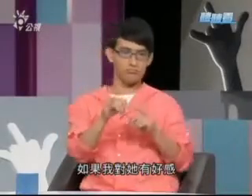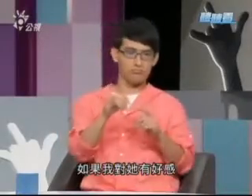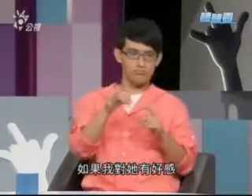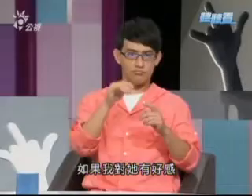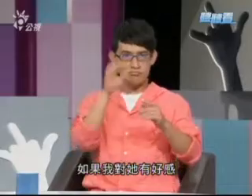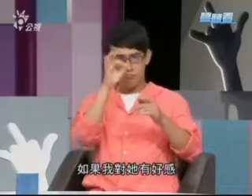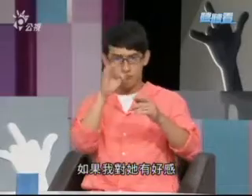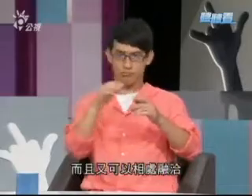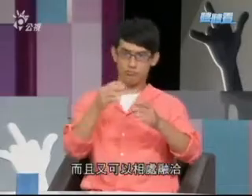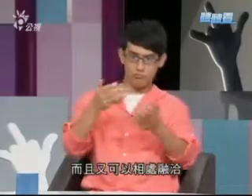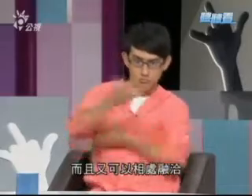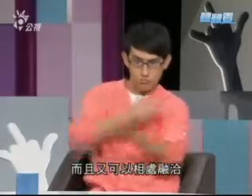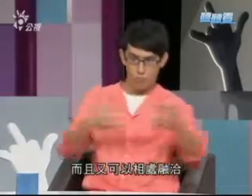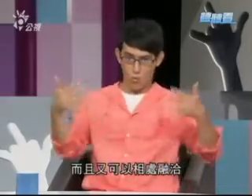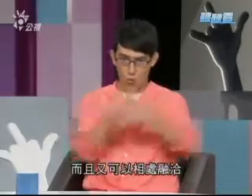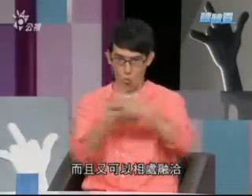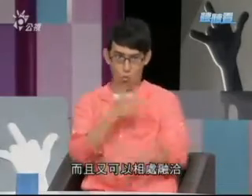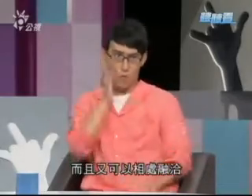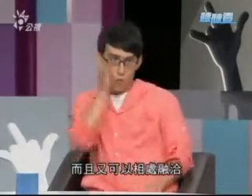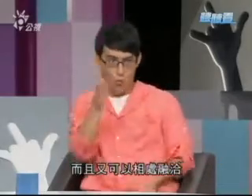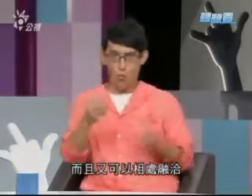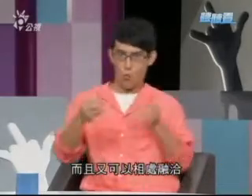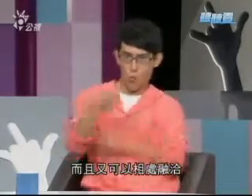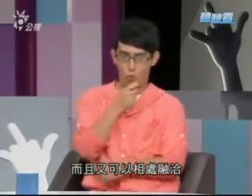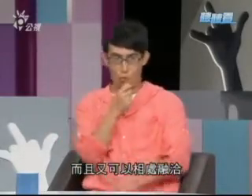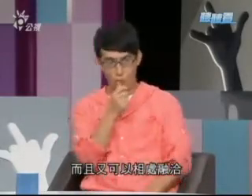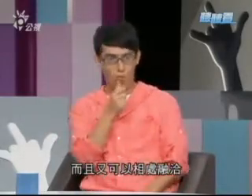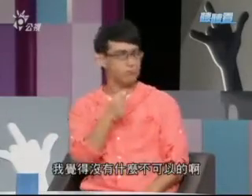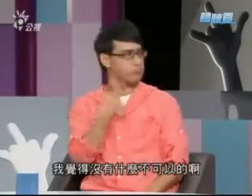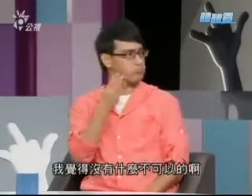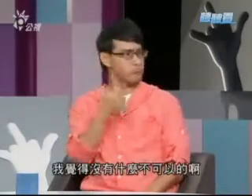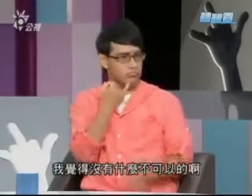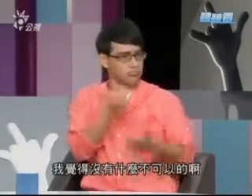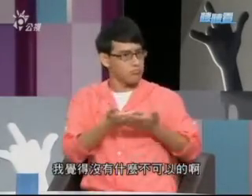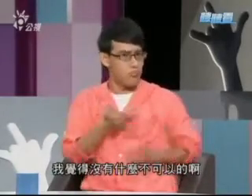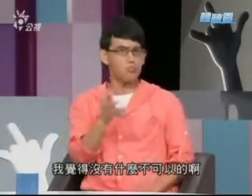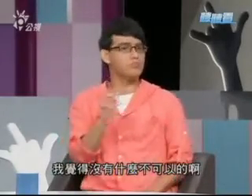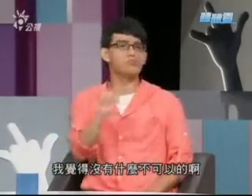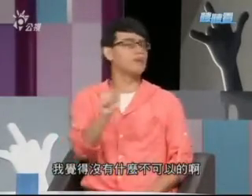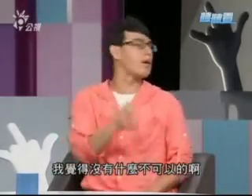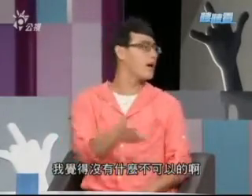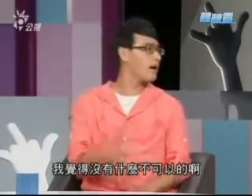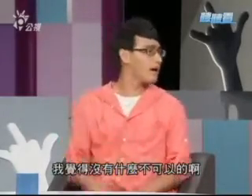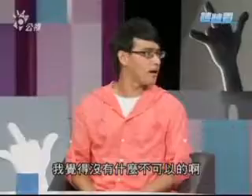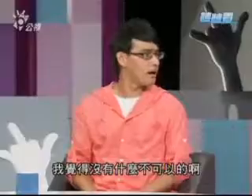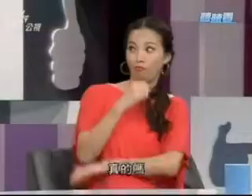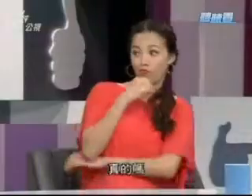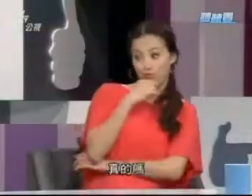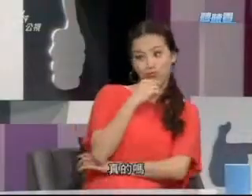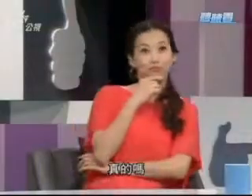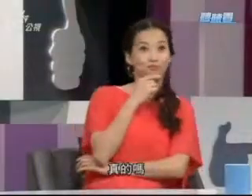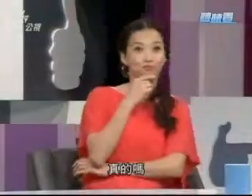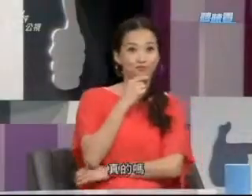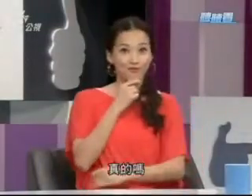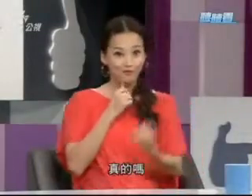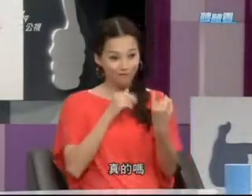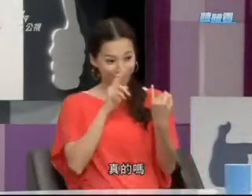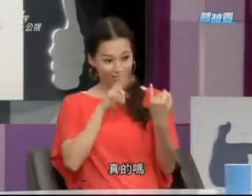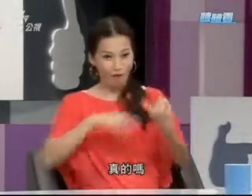有好感，而且又可以相处融洽，我觉得没有什么不可以的。 真的吗？